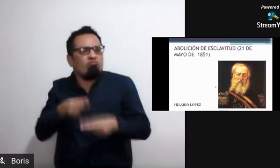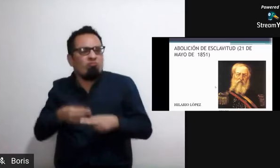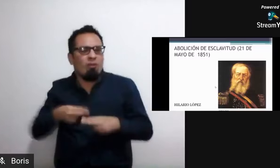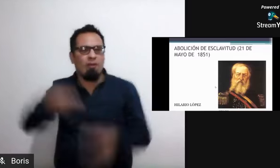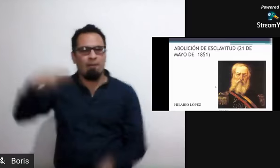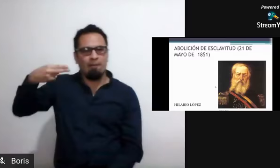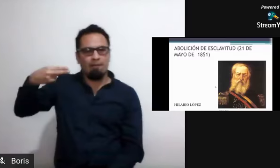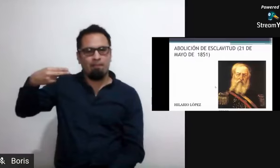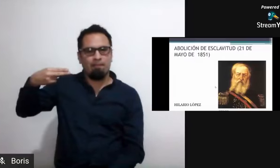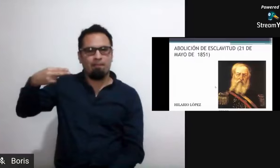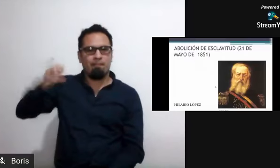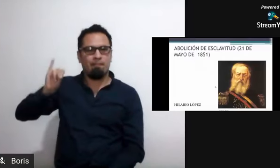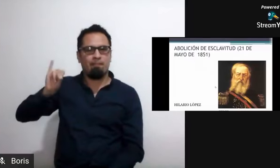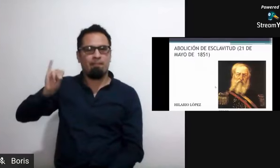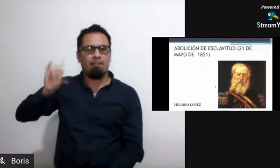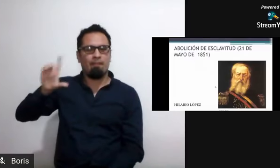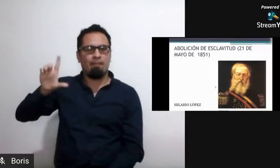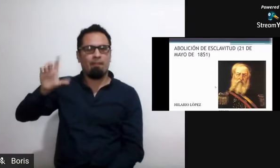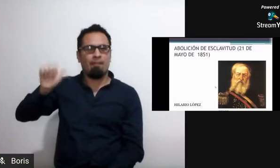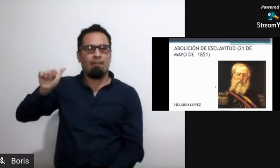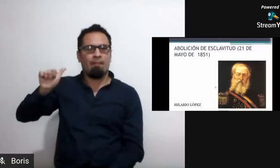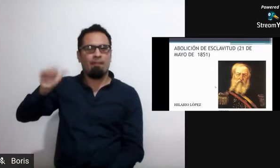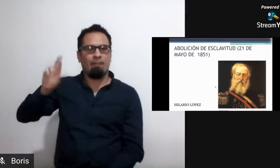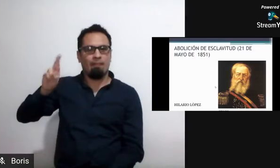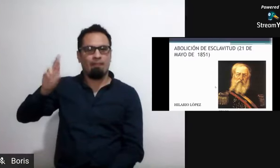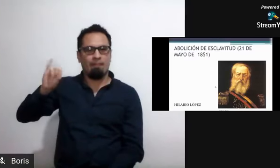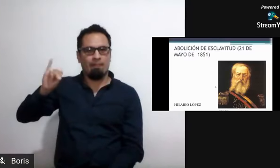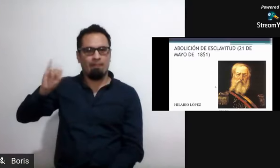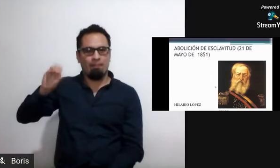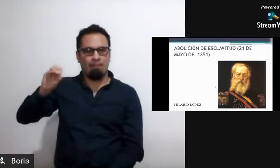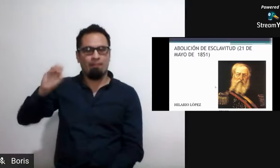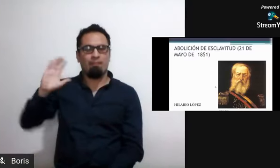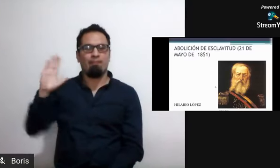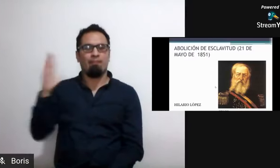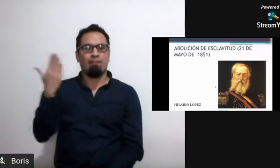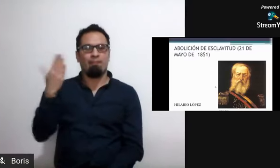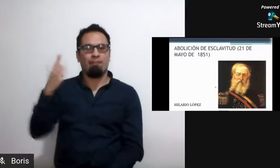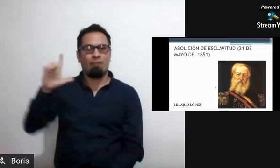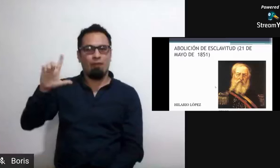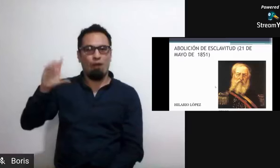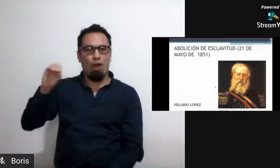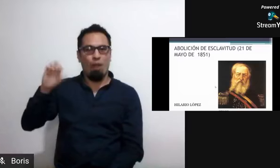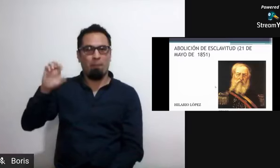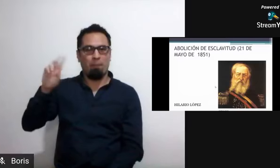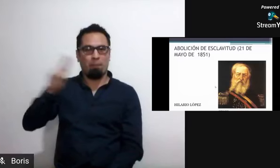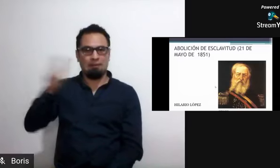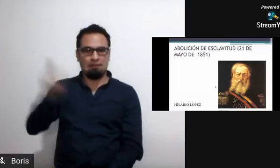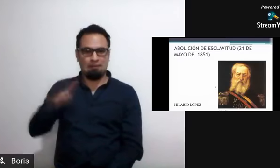seña asignada como tal. El nombre, lo repito, es Hilario